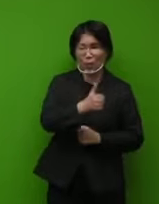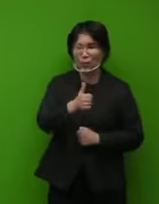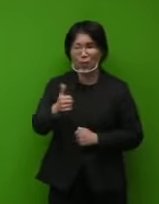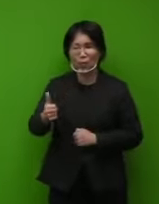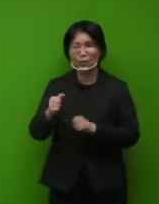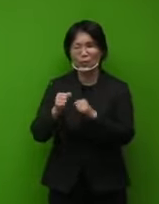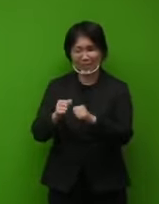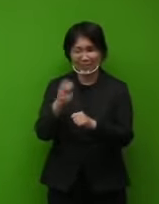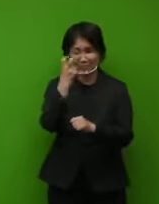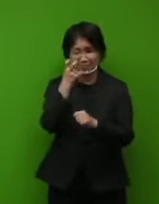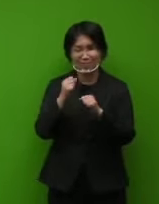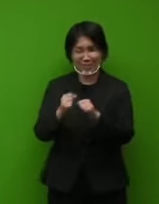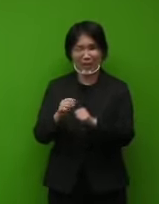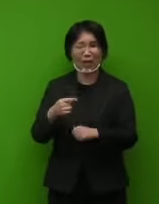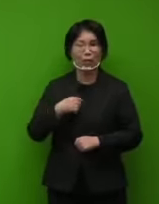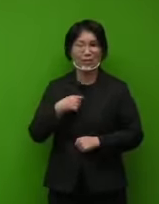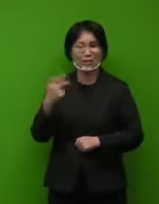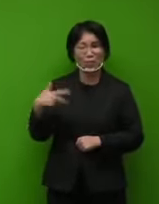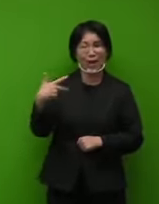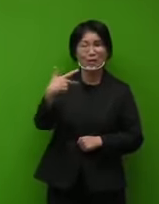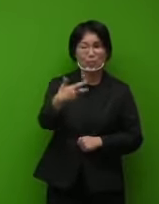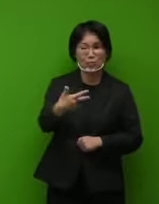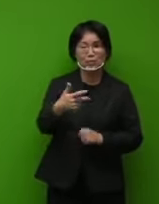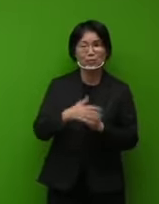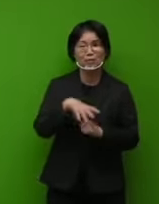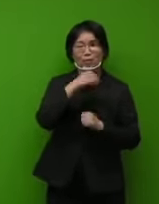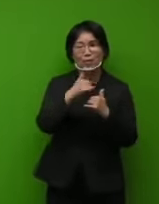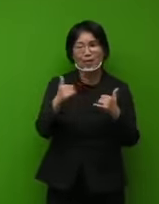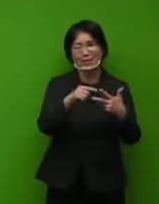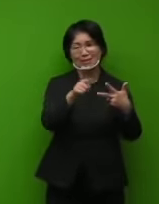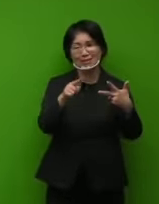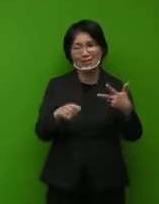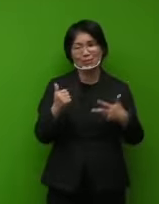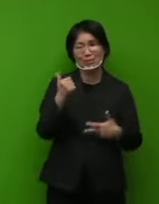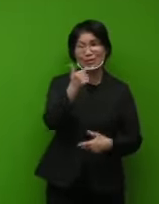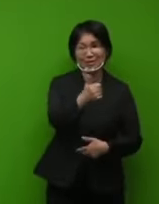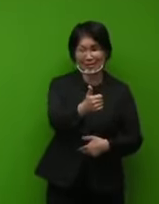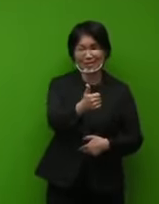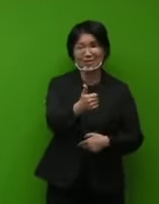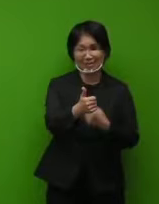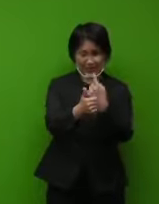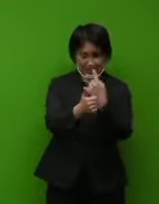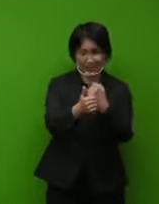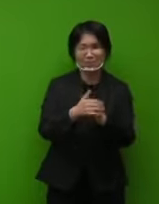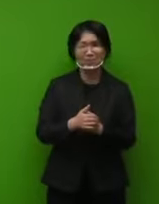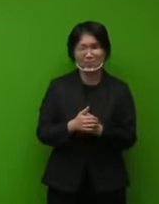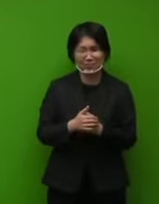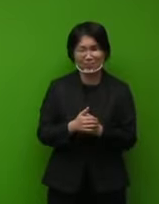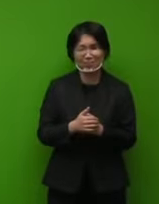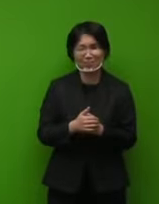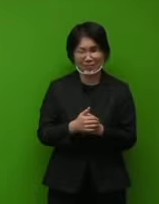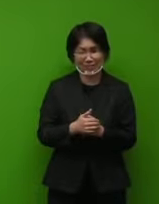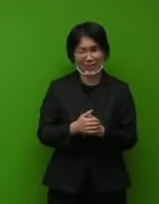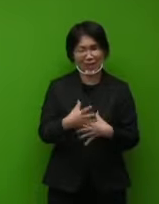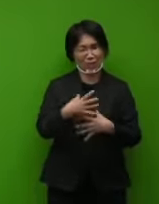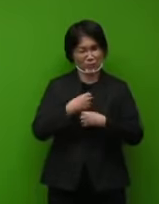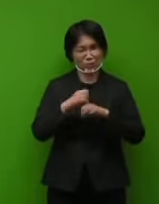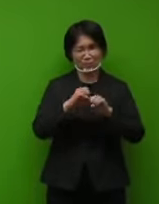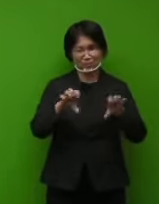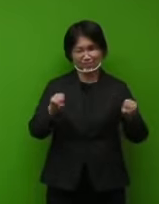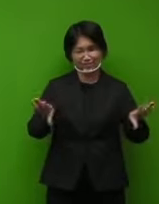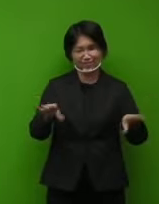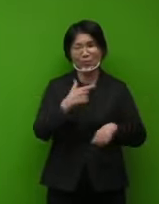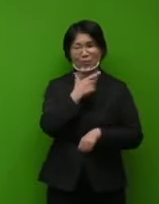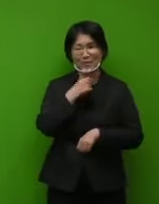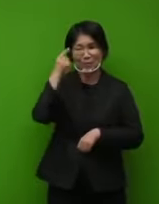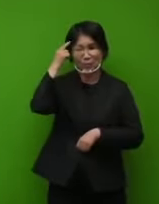で、私も来週になりますけれども、高齢者施設を訪ねまして、注意喚起をしてまいりたいと考えている